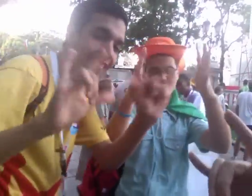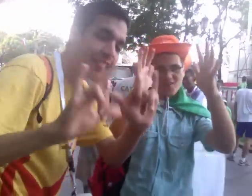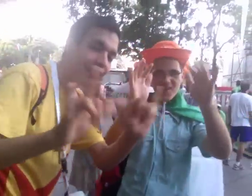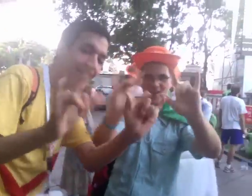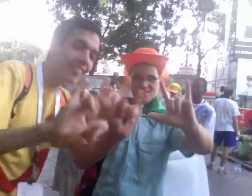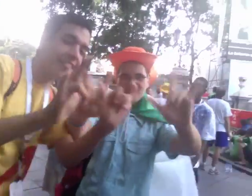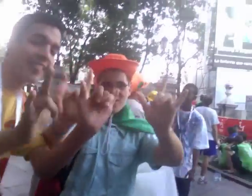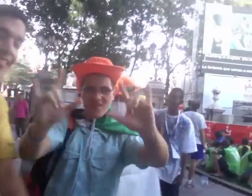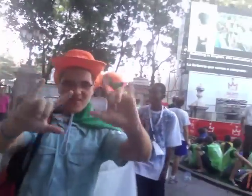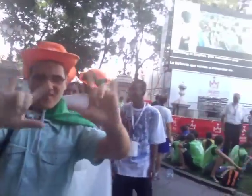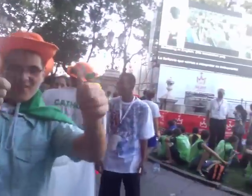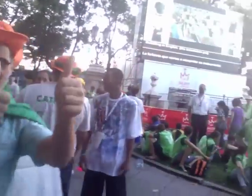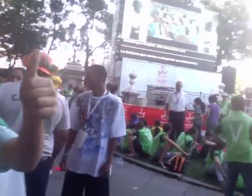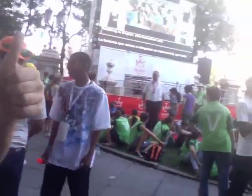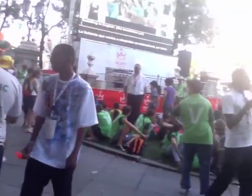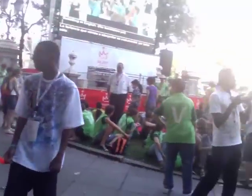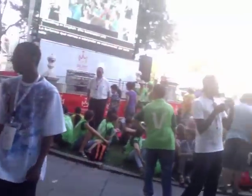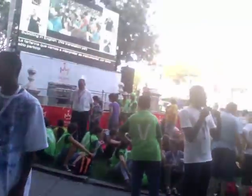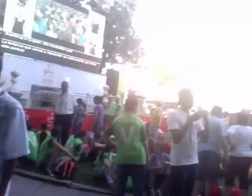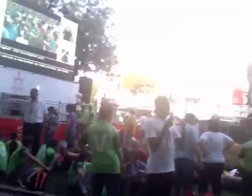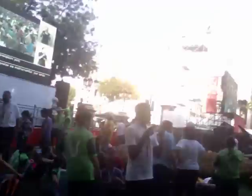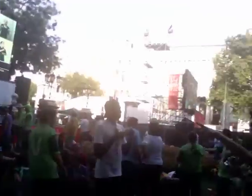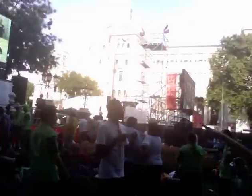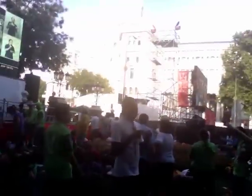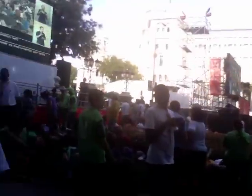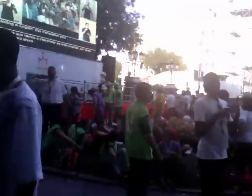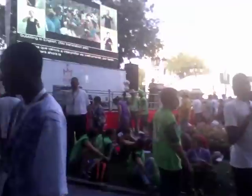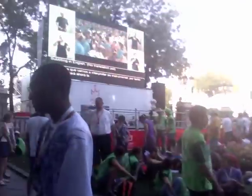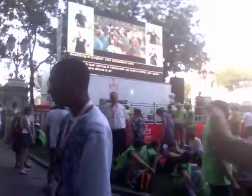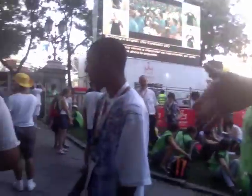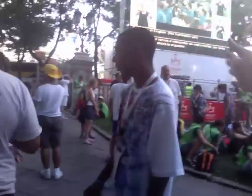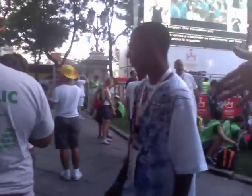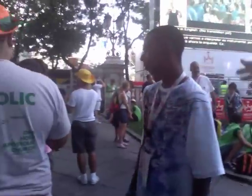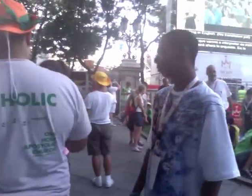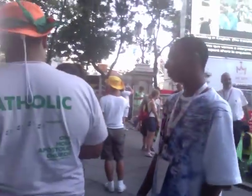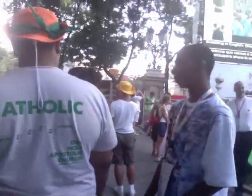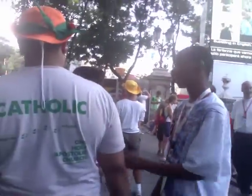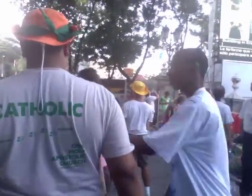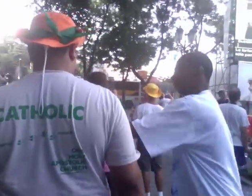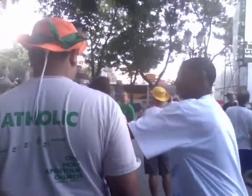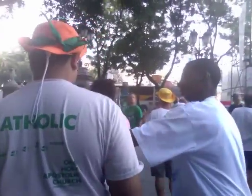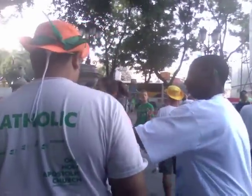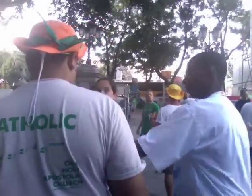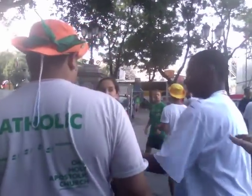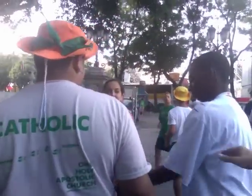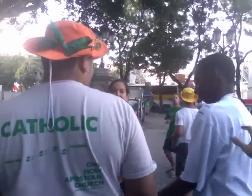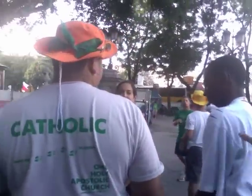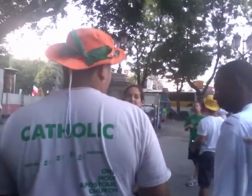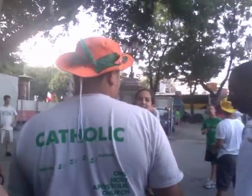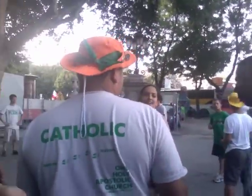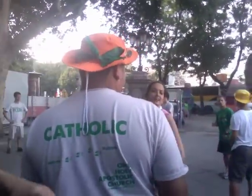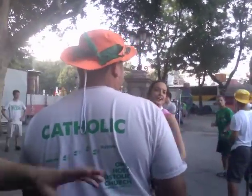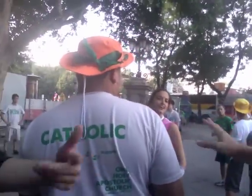instrumental, por tanto solo participa ahora la orquesta. Es la fanfarria para la Virgen de la Risaca, es una obra de Manuel Seco de